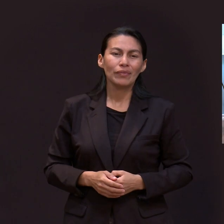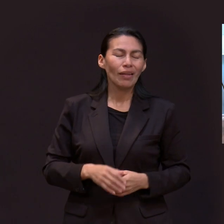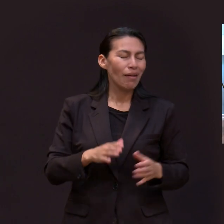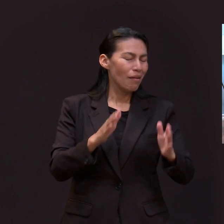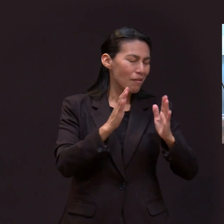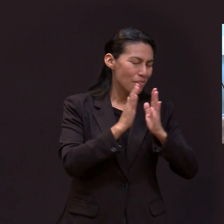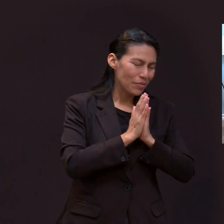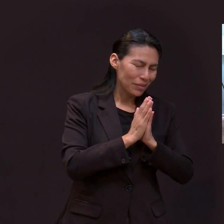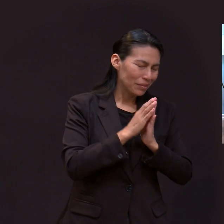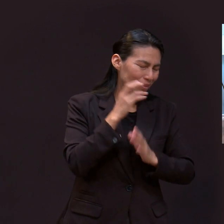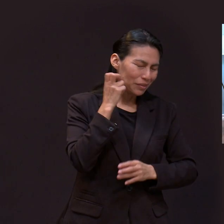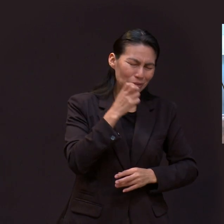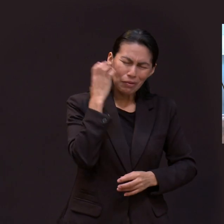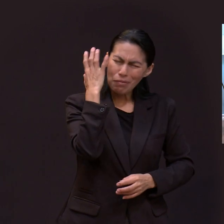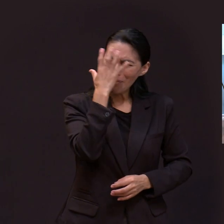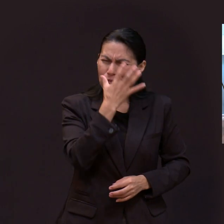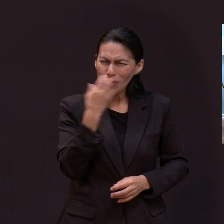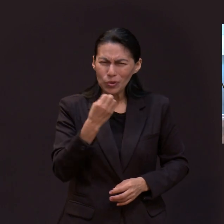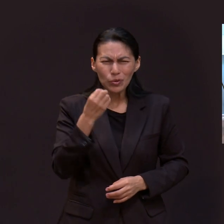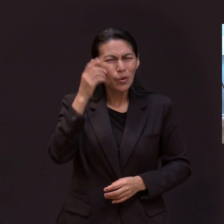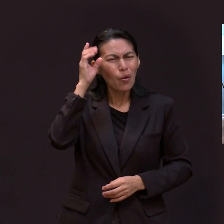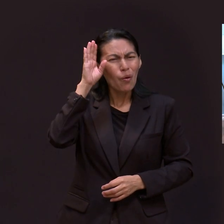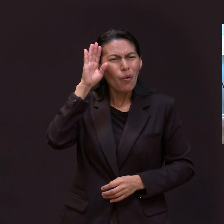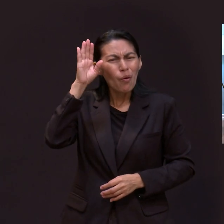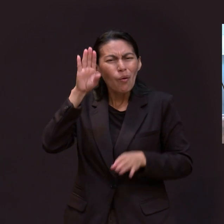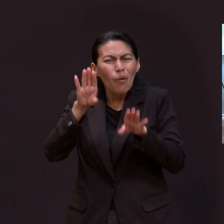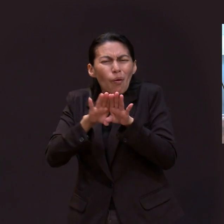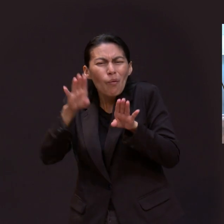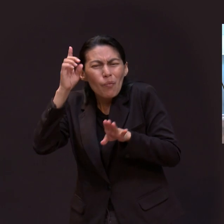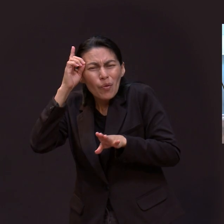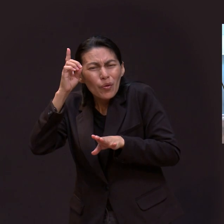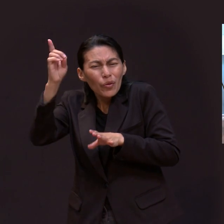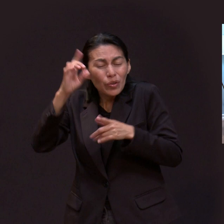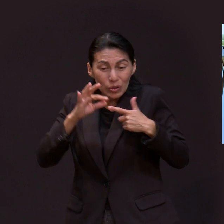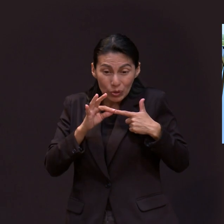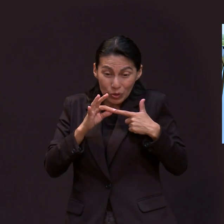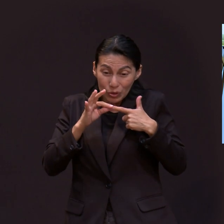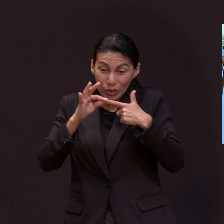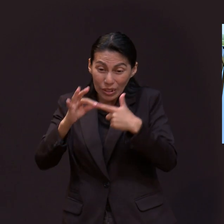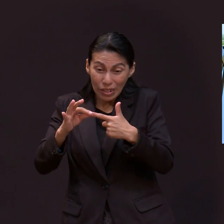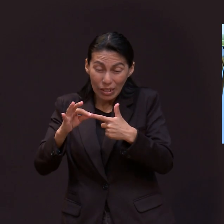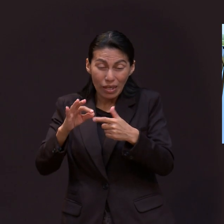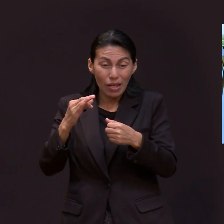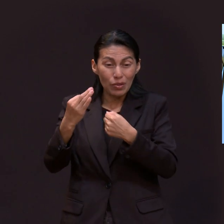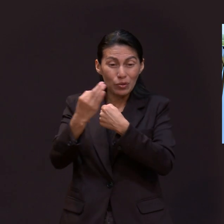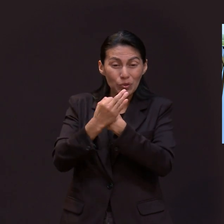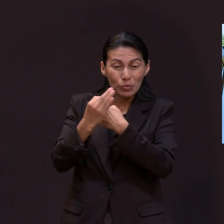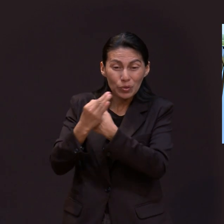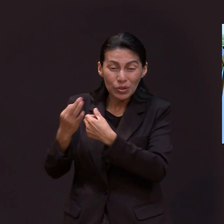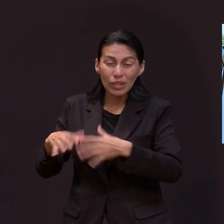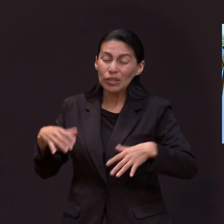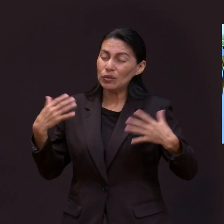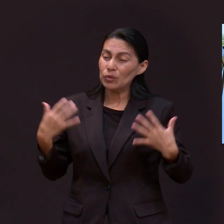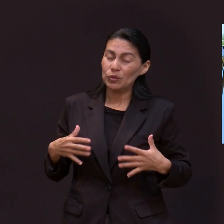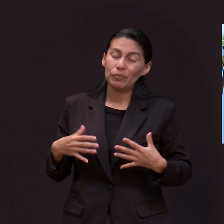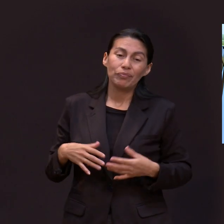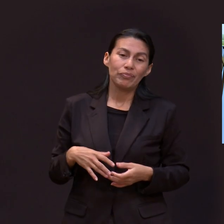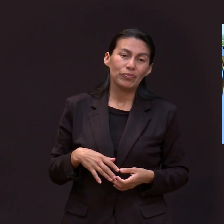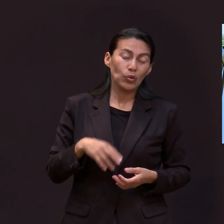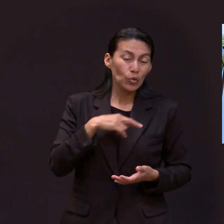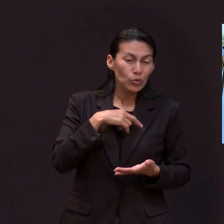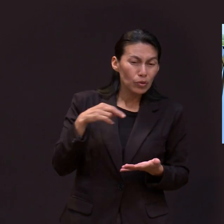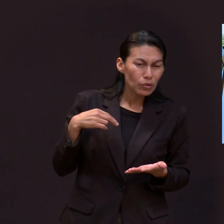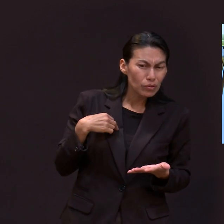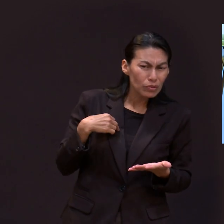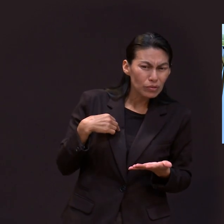es la manera maravillosa sobrenatural como dios nos va guiando nos va protegiendo hay veces que no